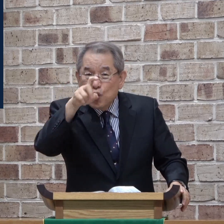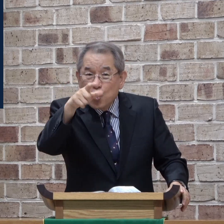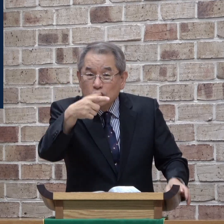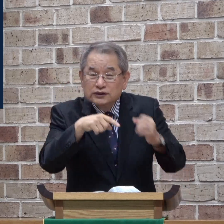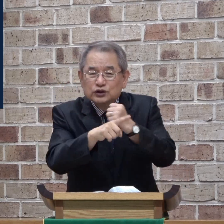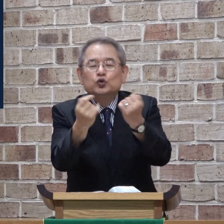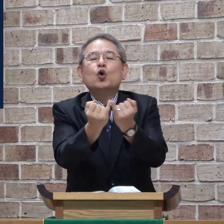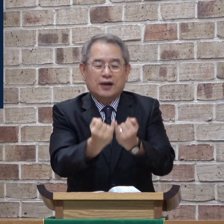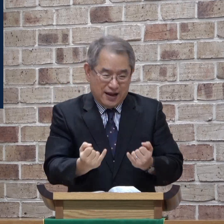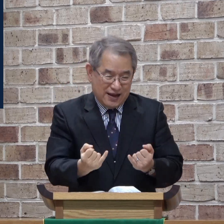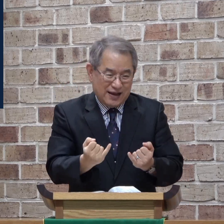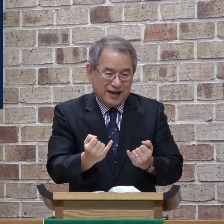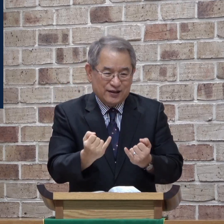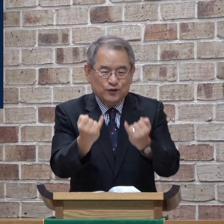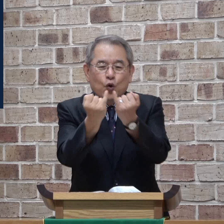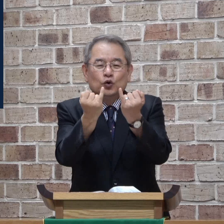아우먼은 여자를 뜻합니다.